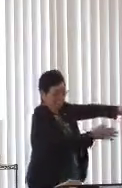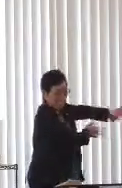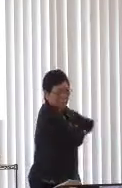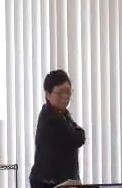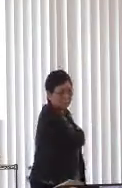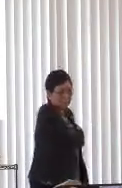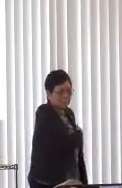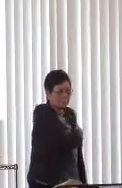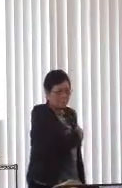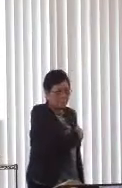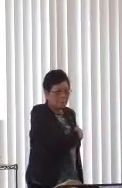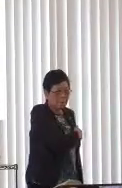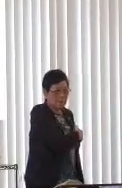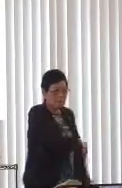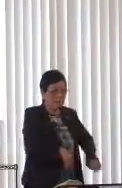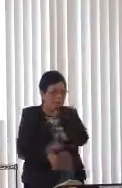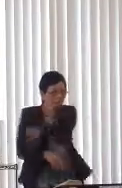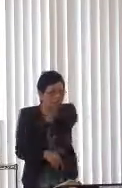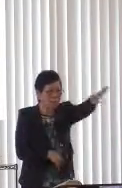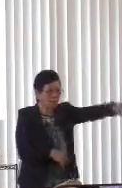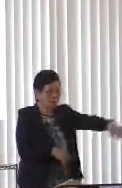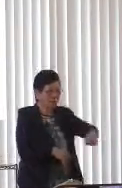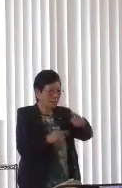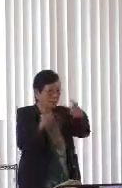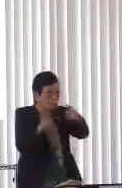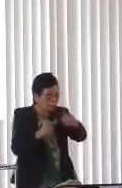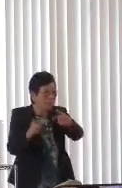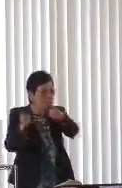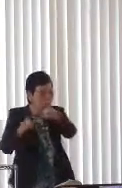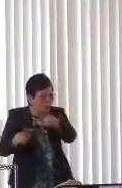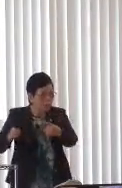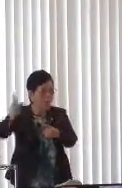これはもちろん皆さん一人一人が神様と